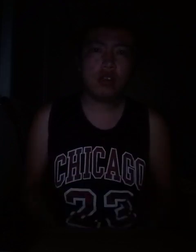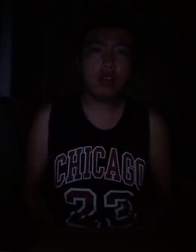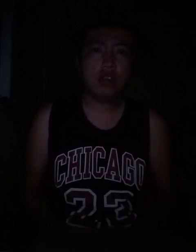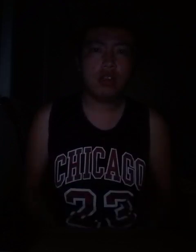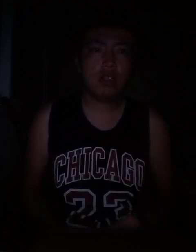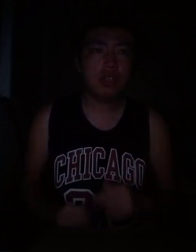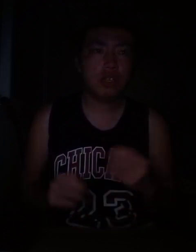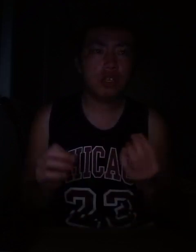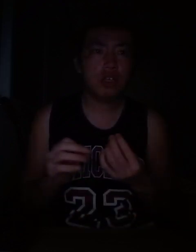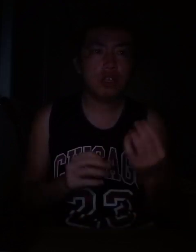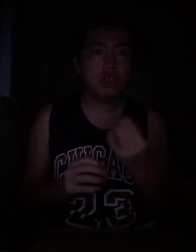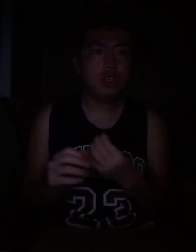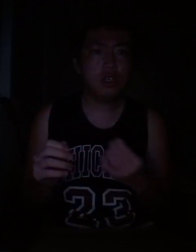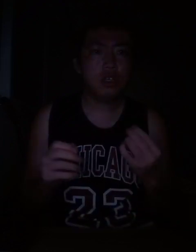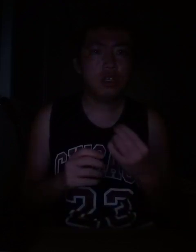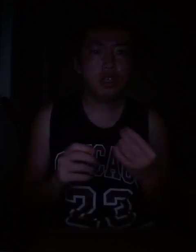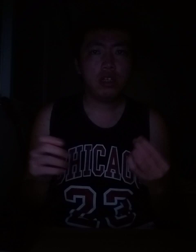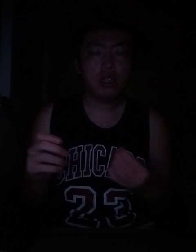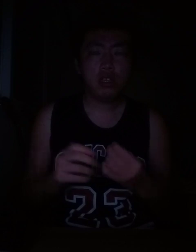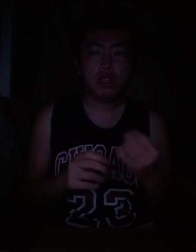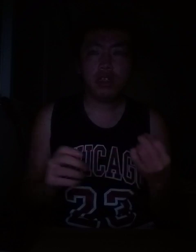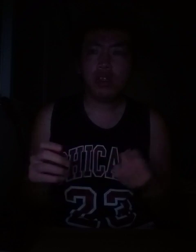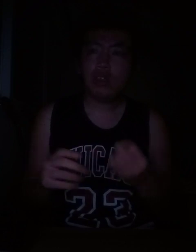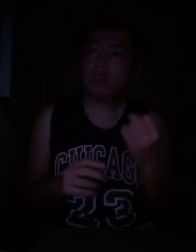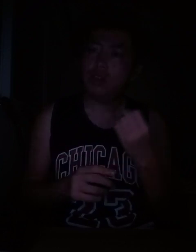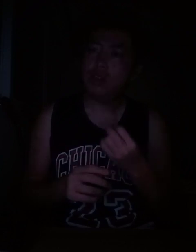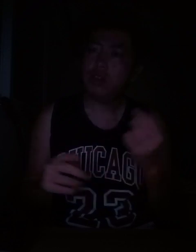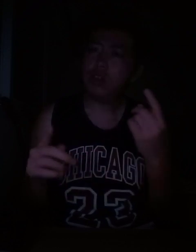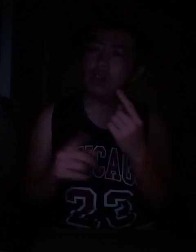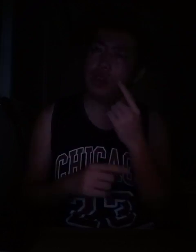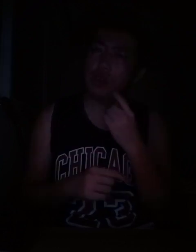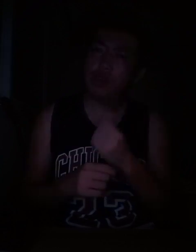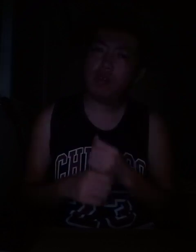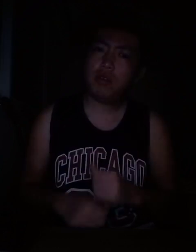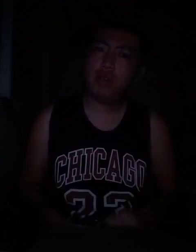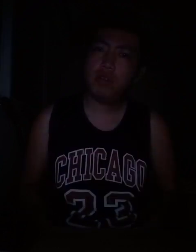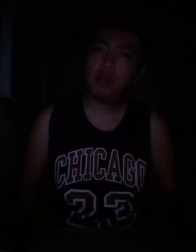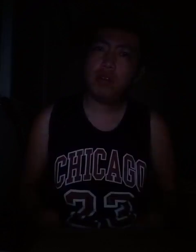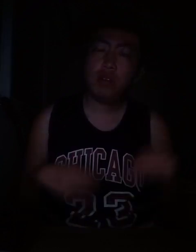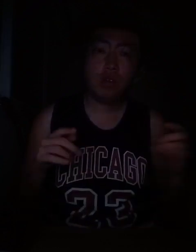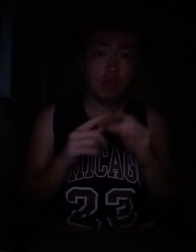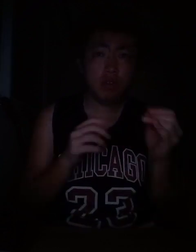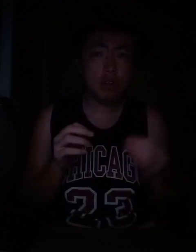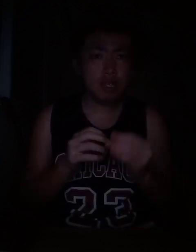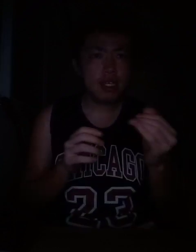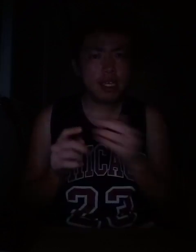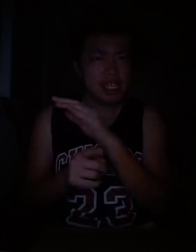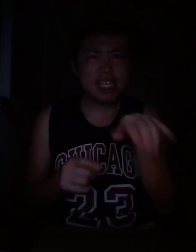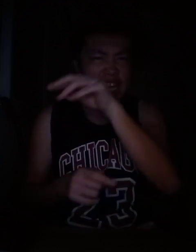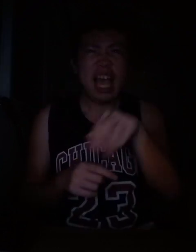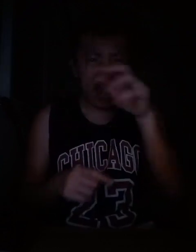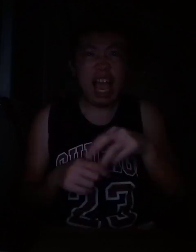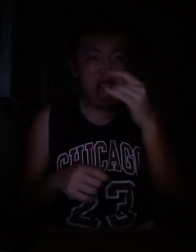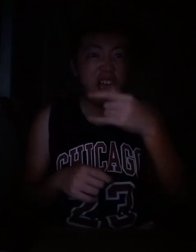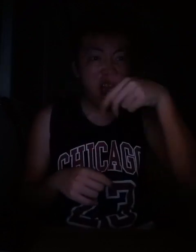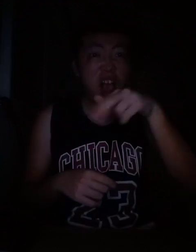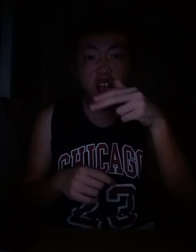하지만 이마저도 미뤄질 가능성이 있다는 게 당내 분위기입니다. 현역 의원들의 영향력을 줄이는 대의원제